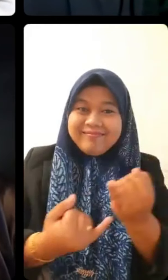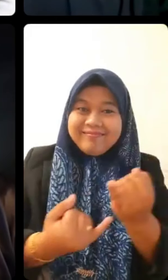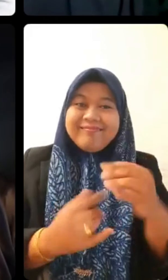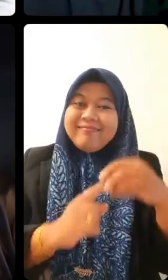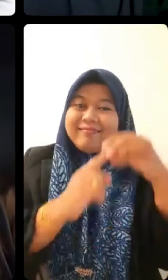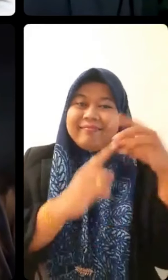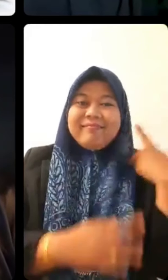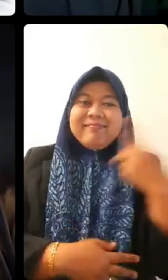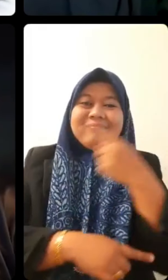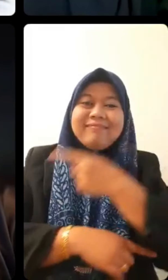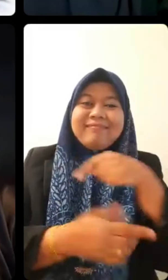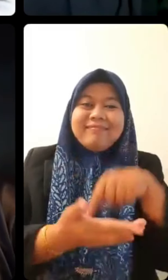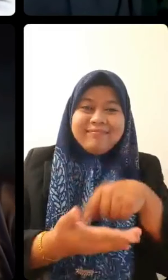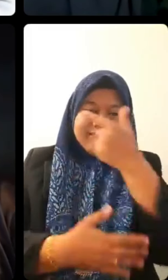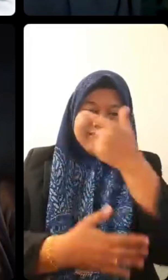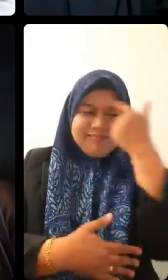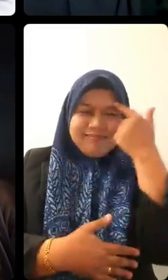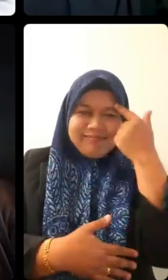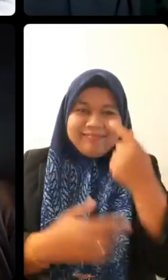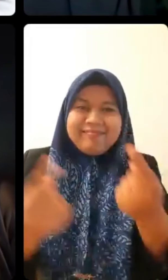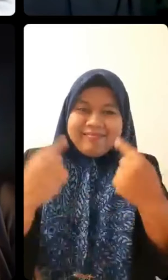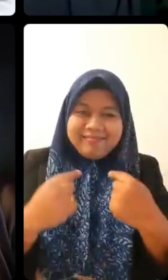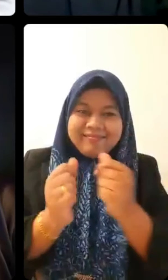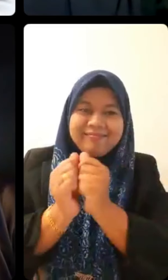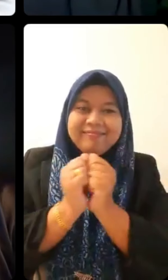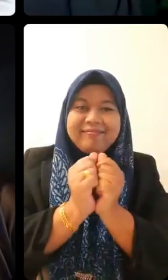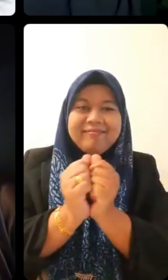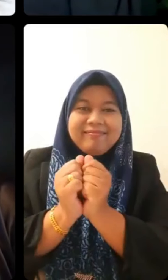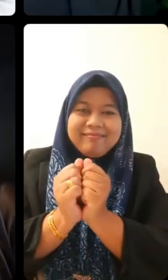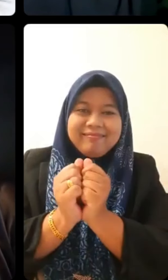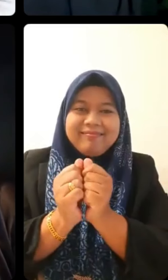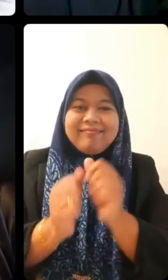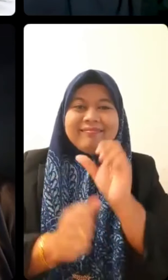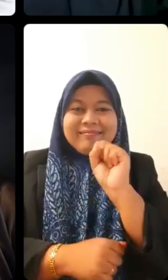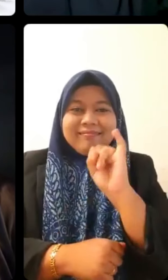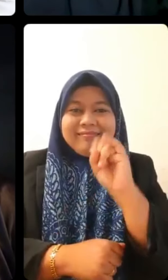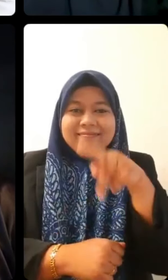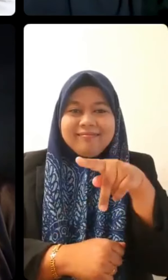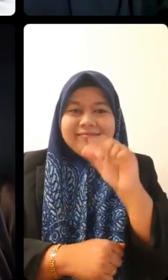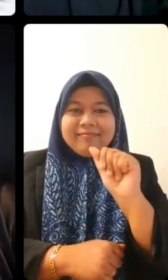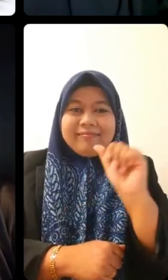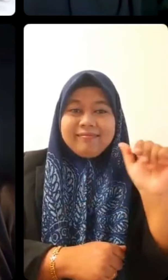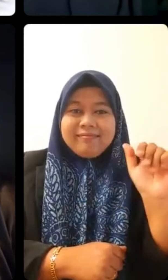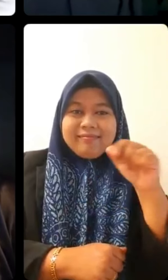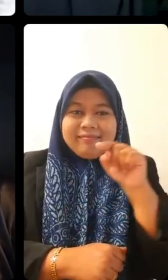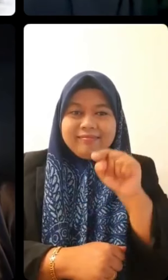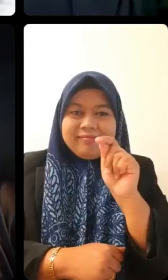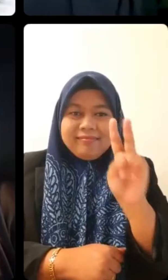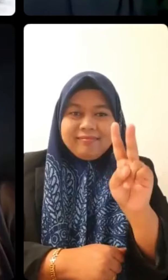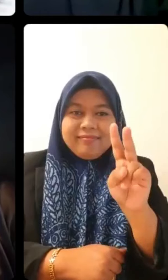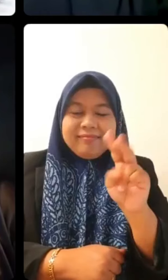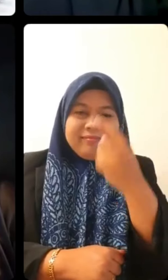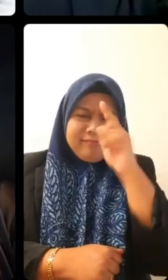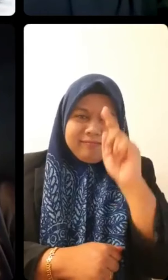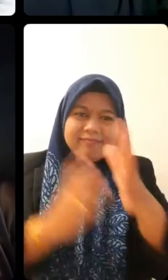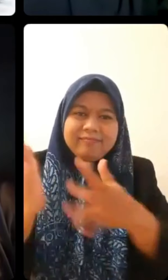kerana sudi untuk bersama-sama dengan Sispa TV Production dalam virtual sharing session Bahasa Isyarat untuk Semua.